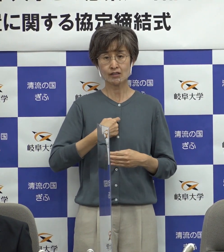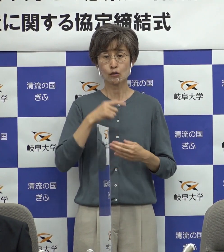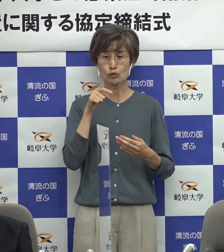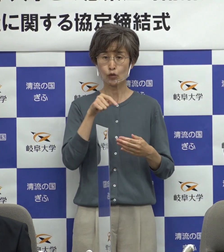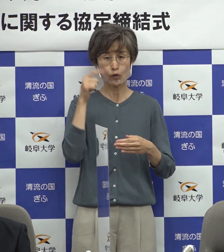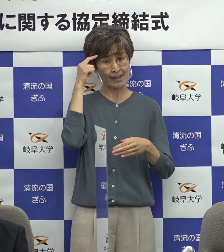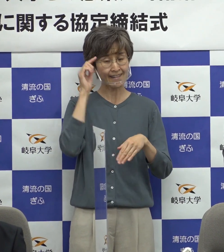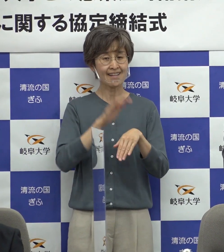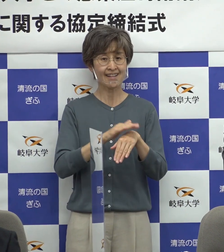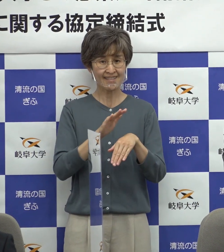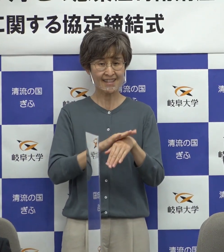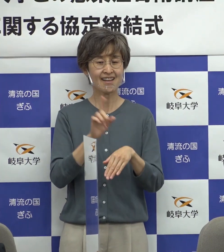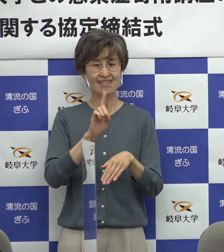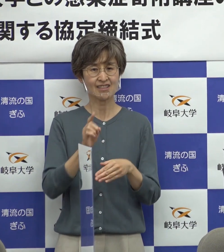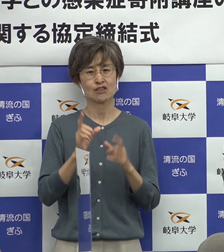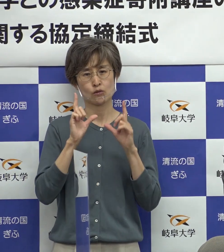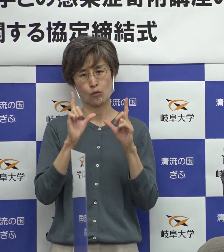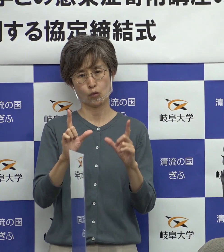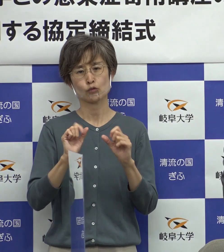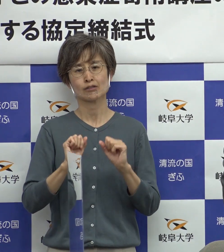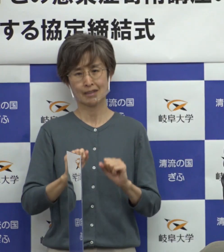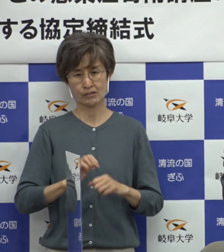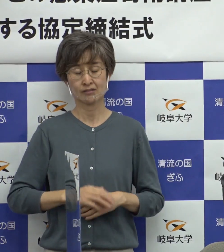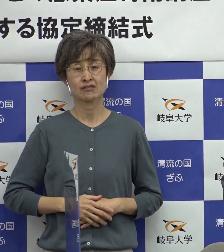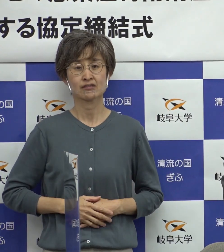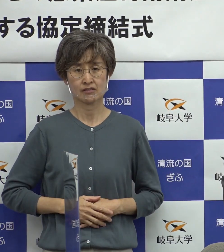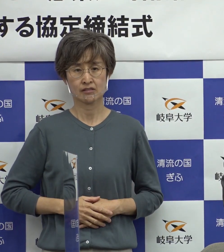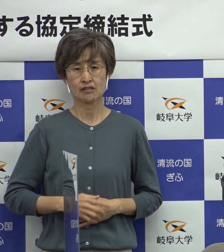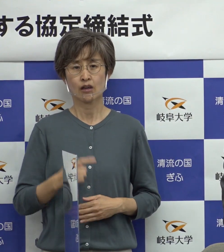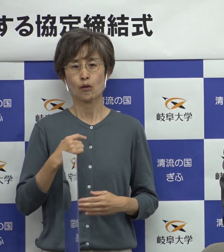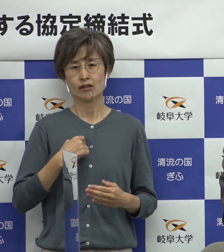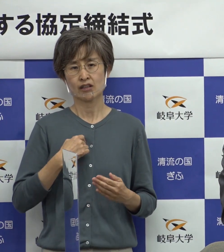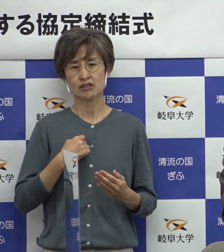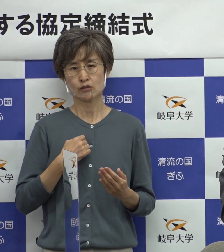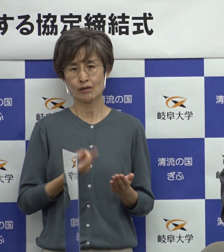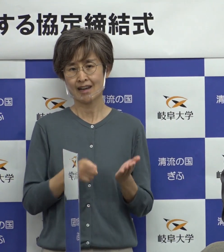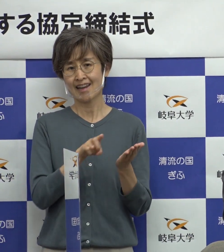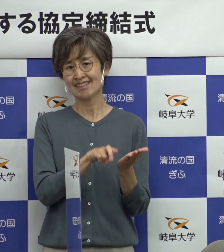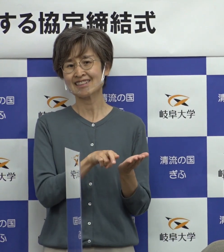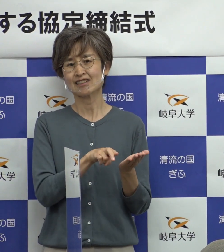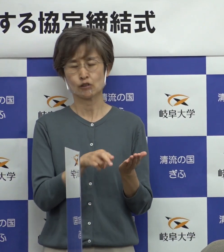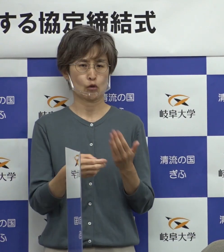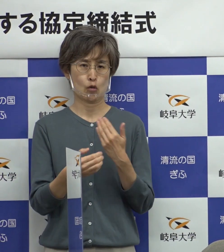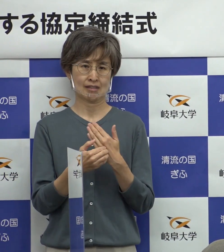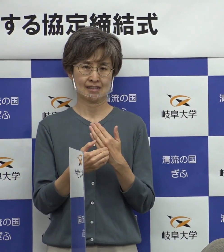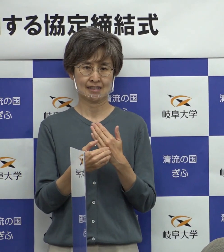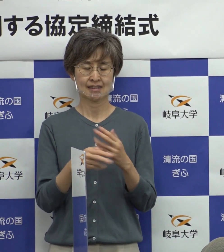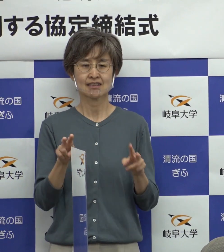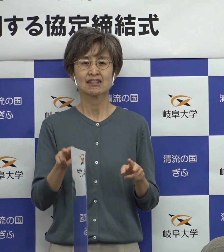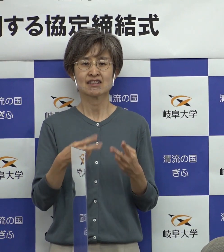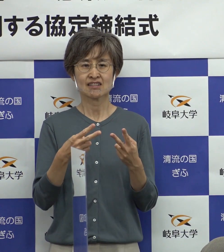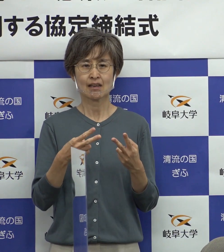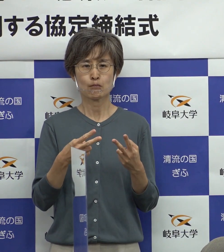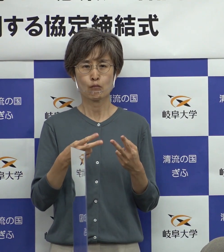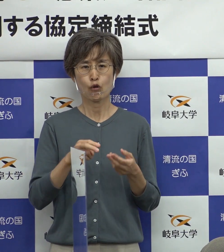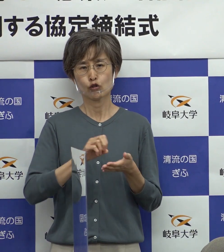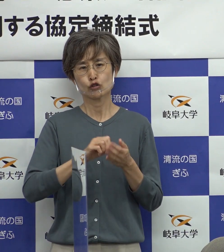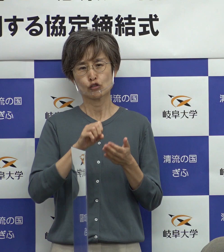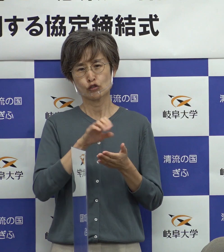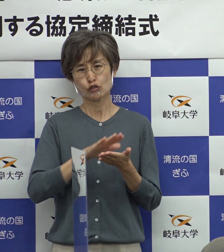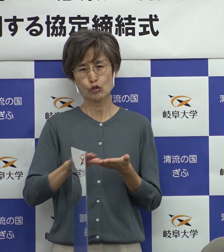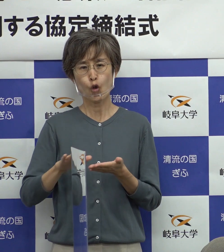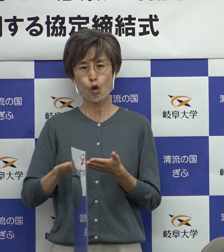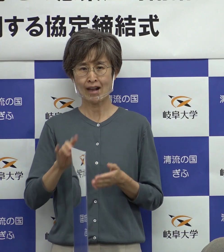介しておきたいと思います。と申しますのは、私自身臨床医でございまして、専門は消化器病学と肝臓病学です。